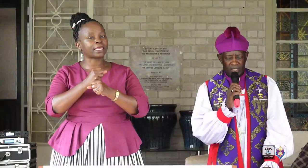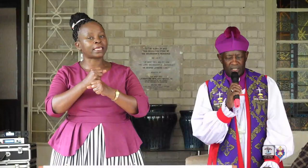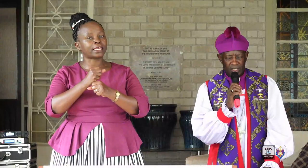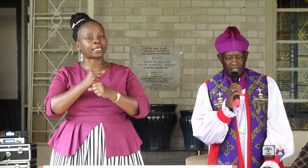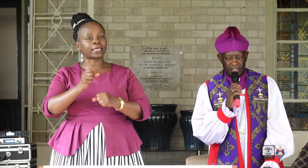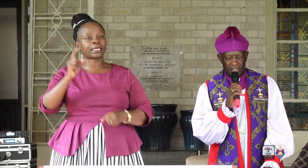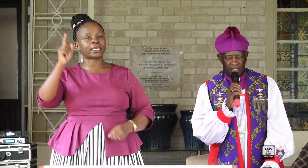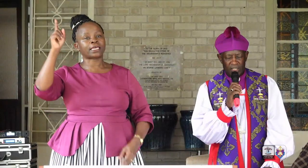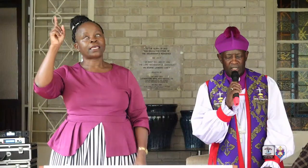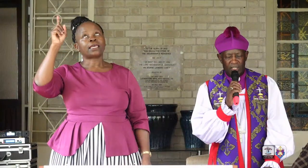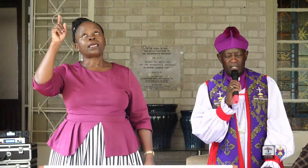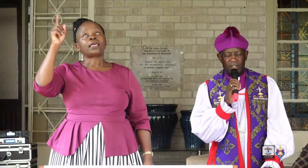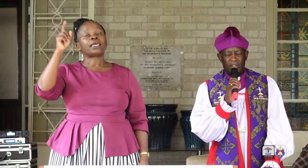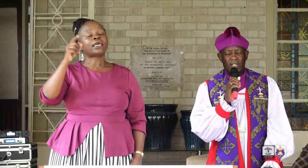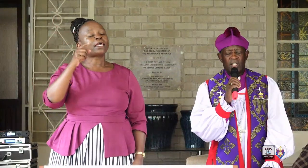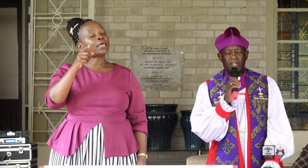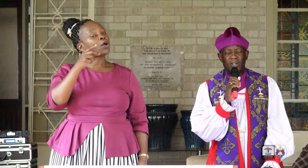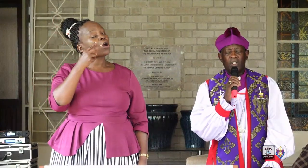mwesige